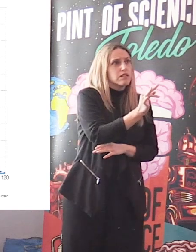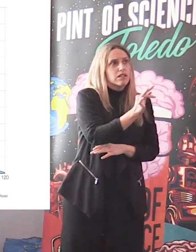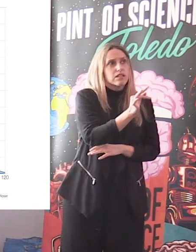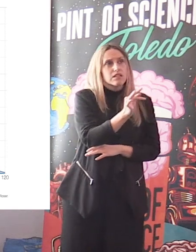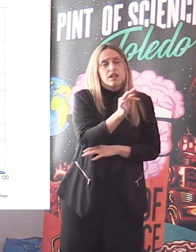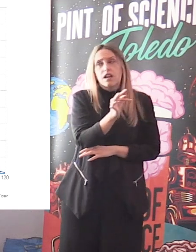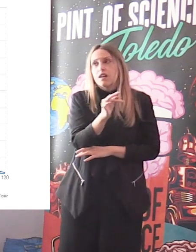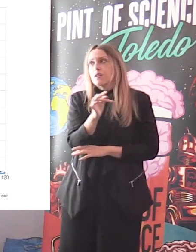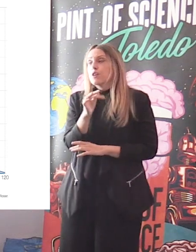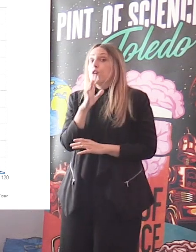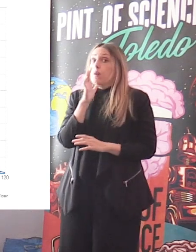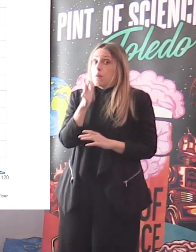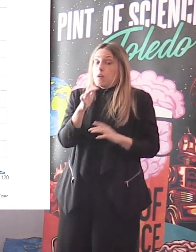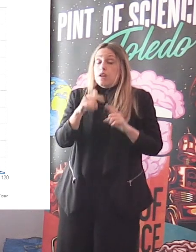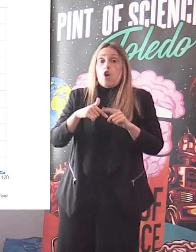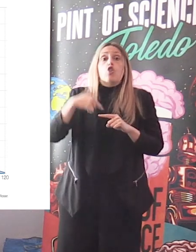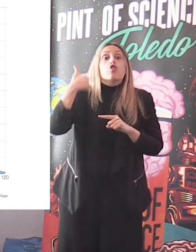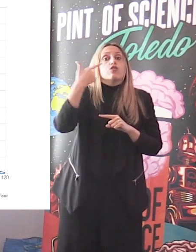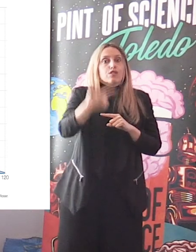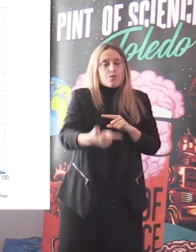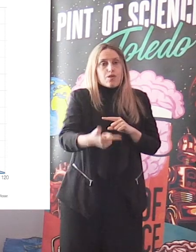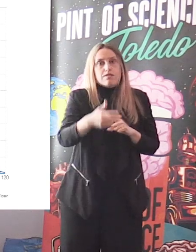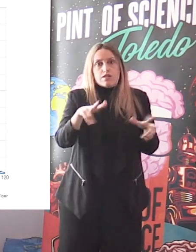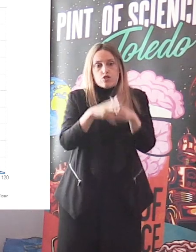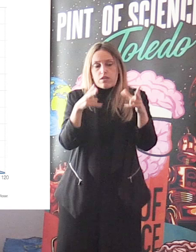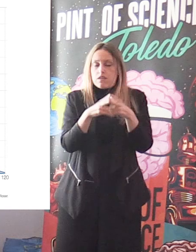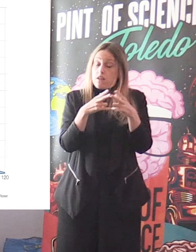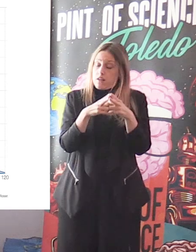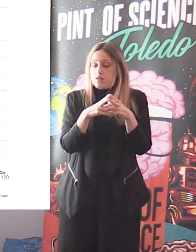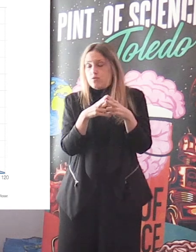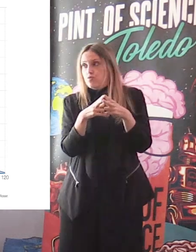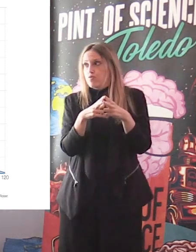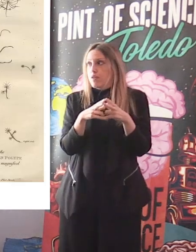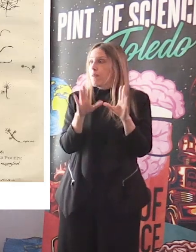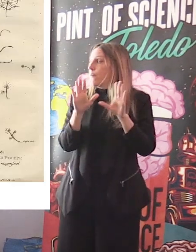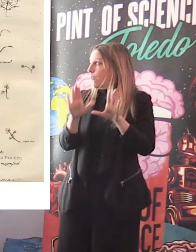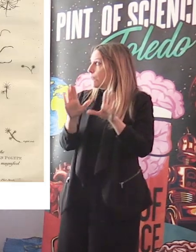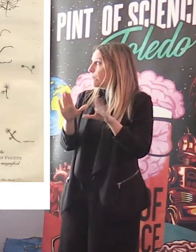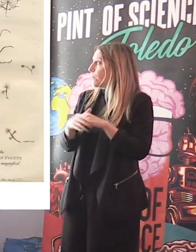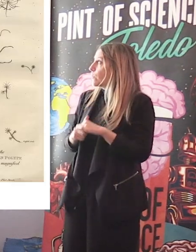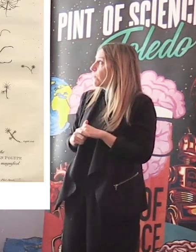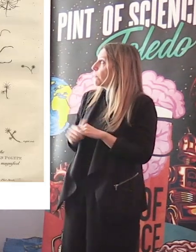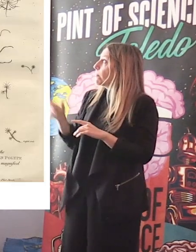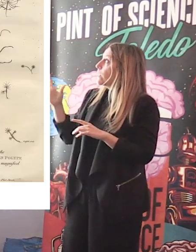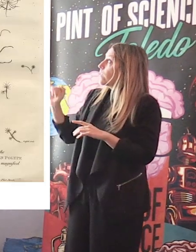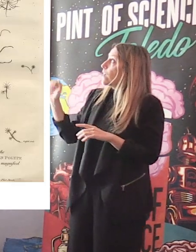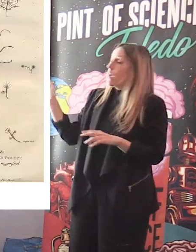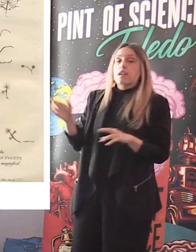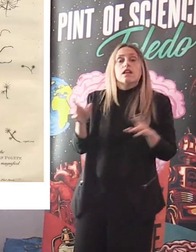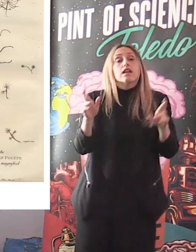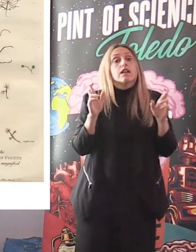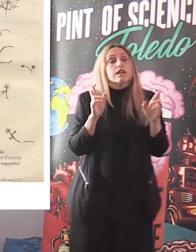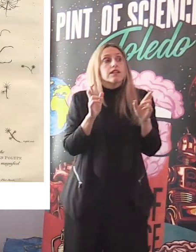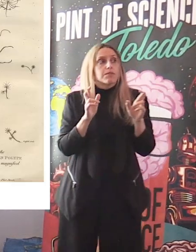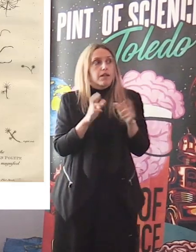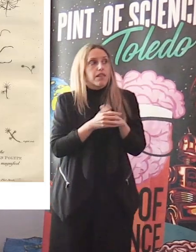porque las consecuencias sociales pueden ser como tremendas. Pero yo creo que hay esperanza en esto.